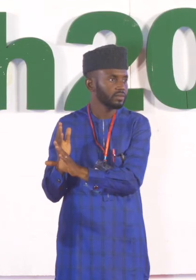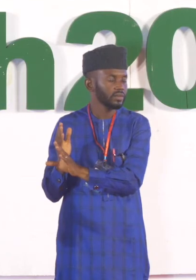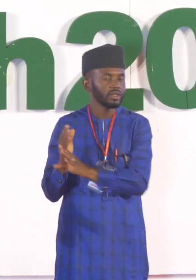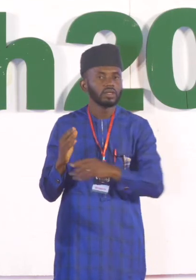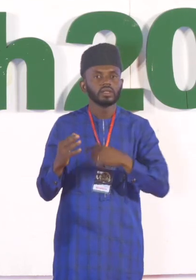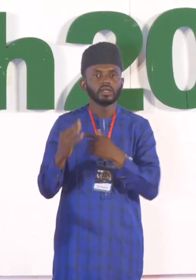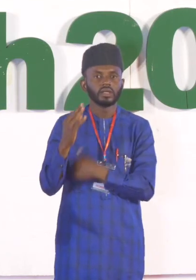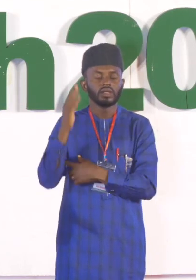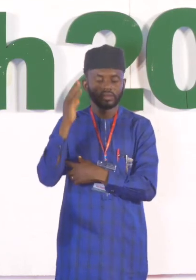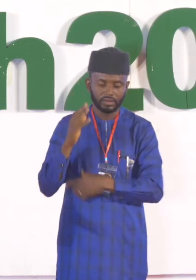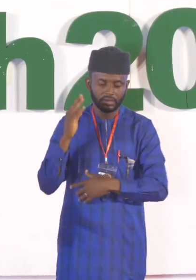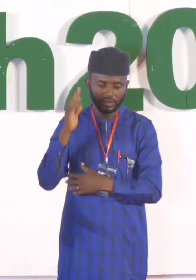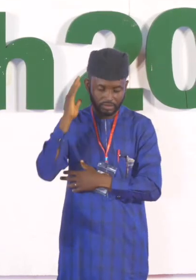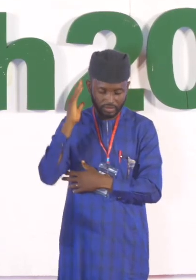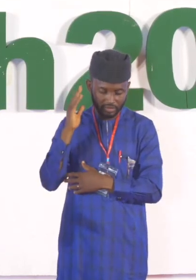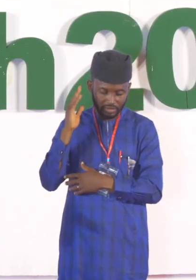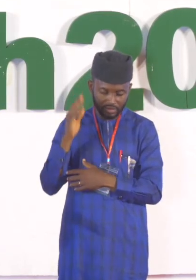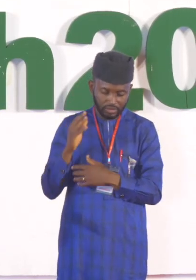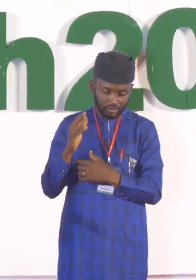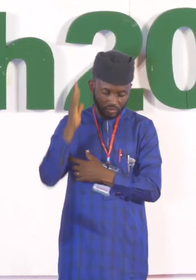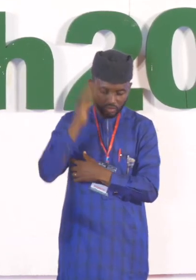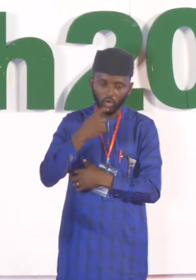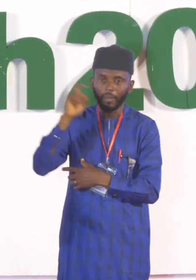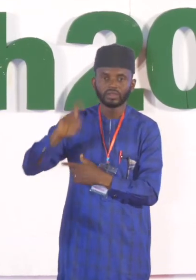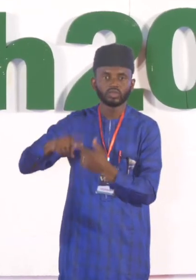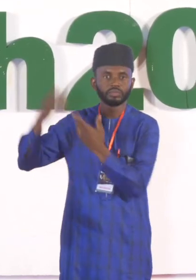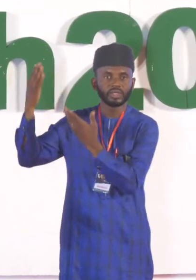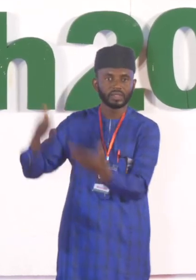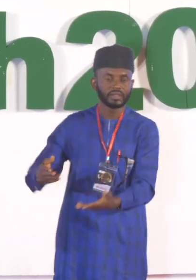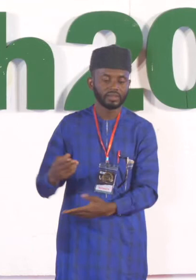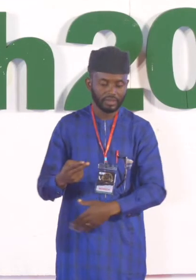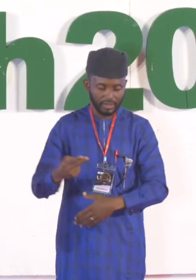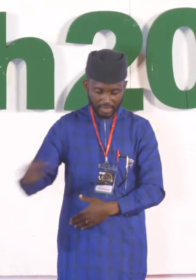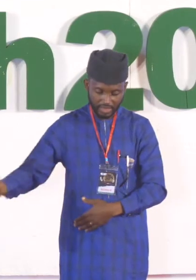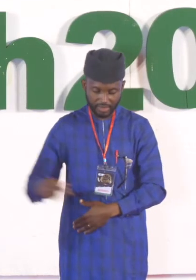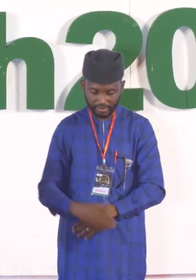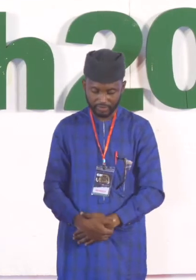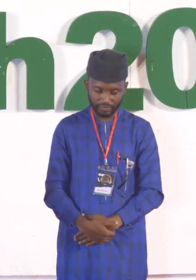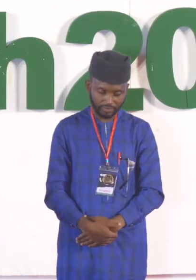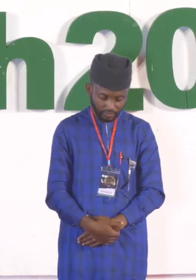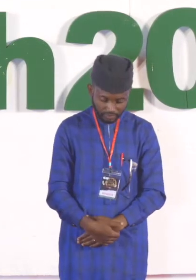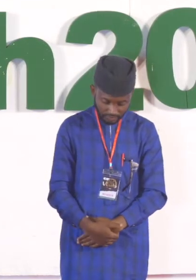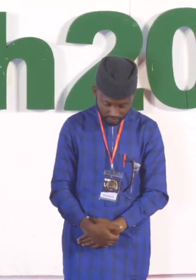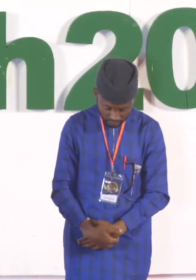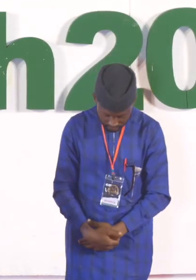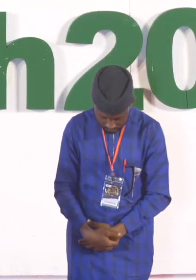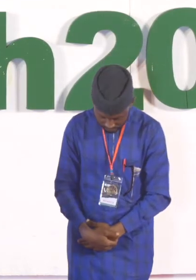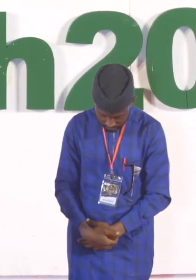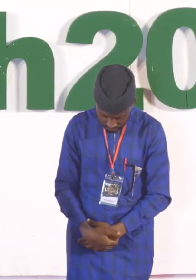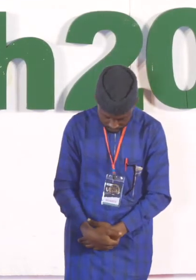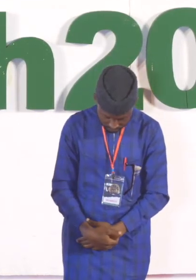وَجِيءَ يَوْمَئِذٍ بِجَهَنَّمْ. Jahannam will be